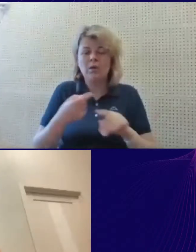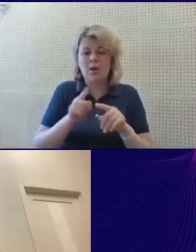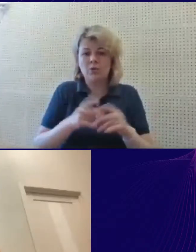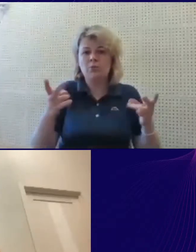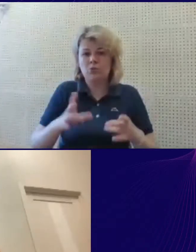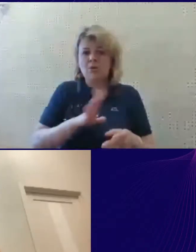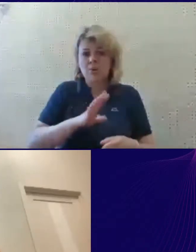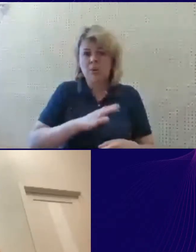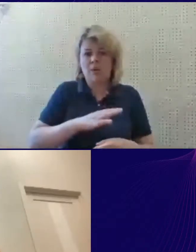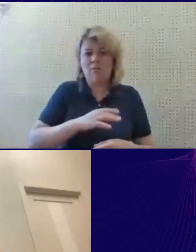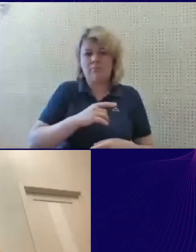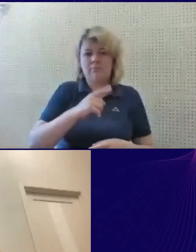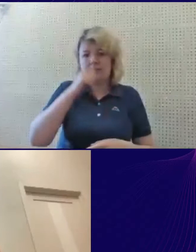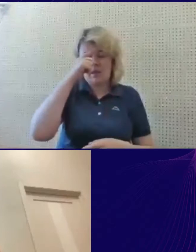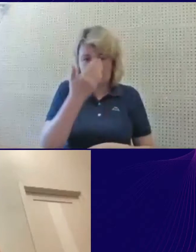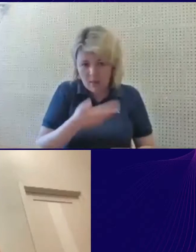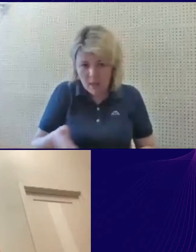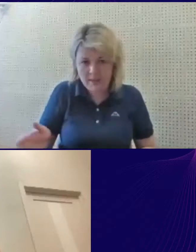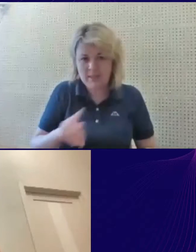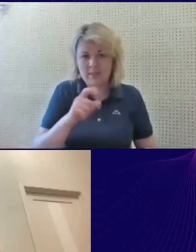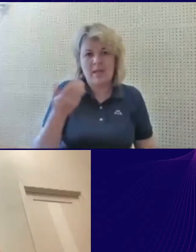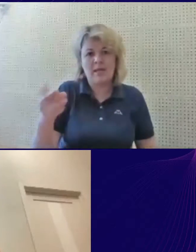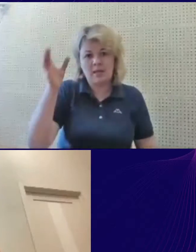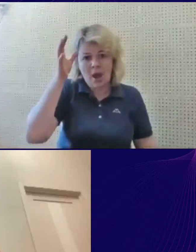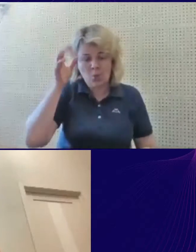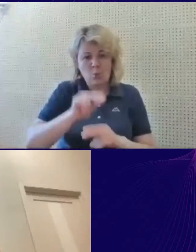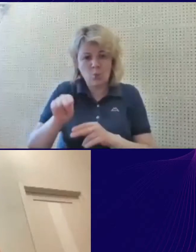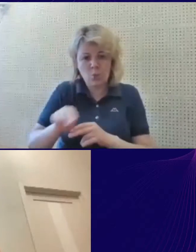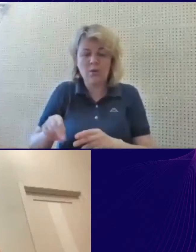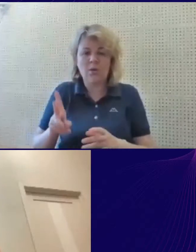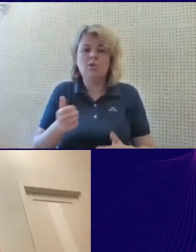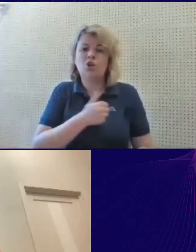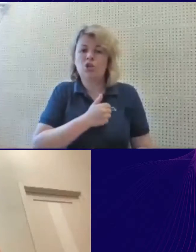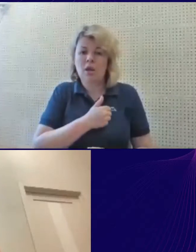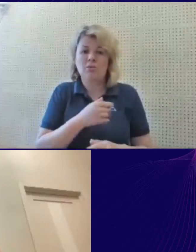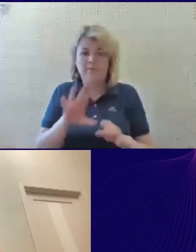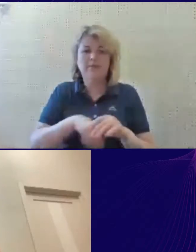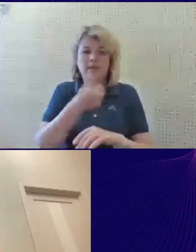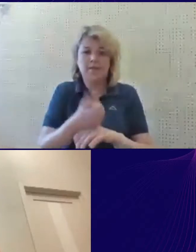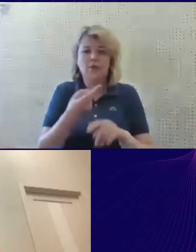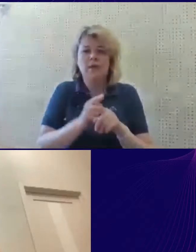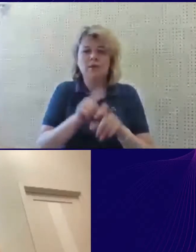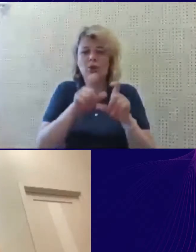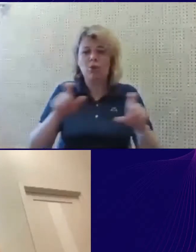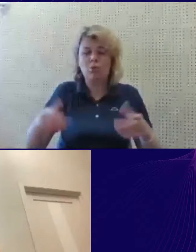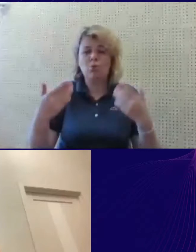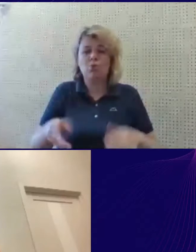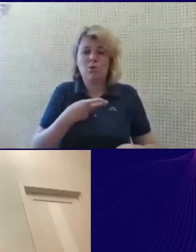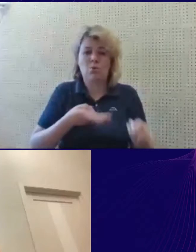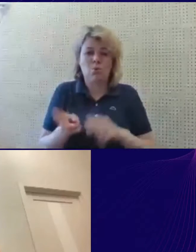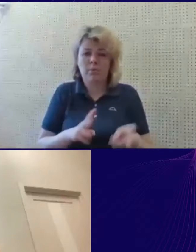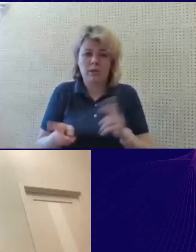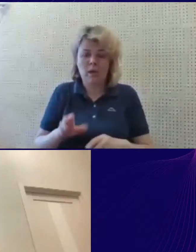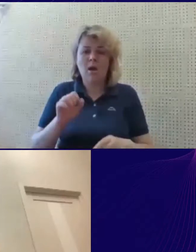поклониться за науку, к сожалению, вот уже в основном ушли. И Меньшов один